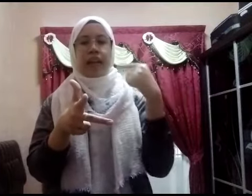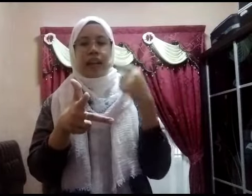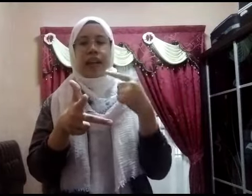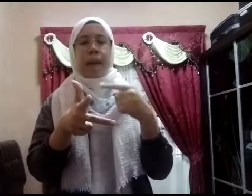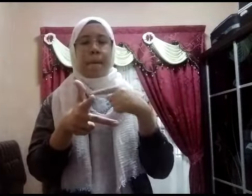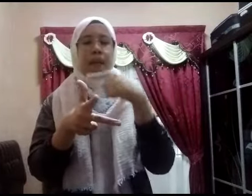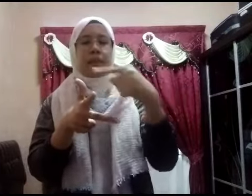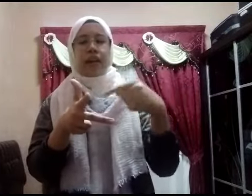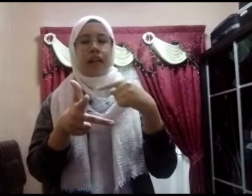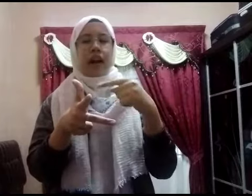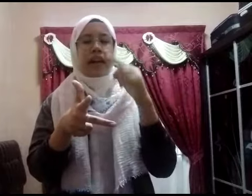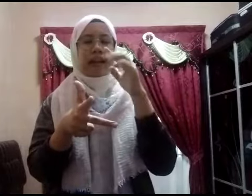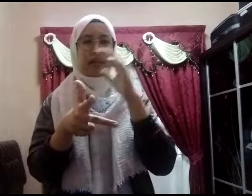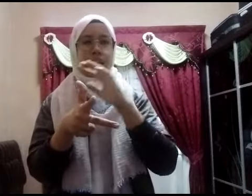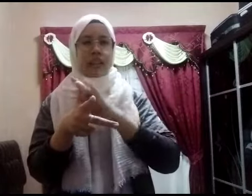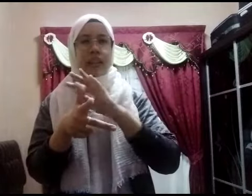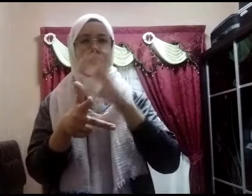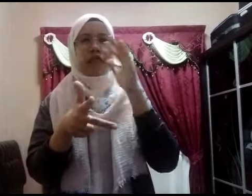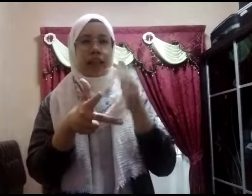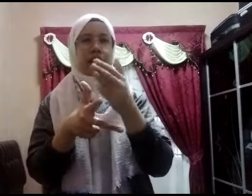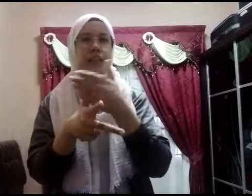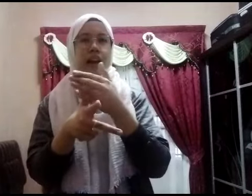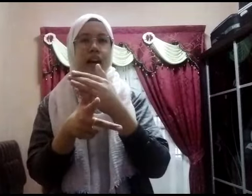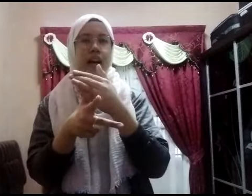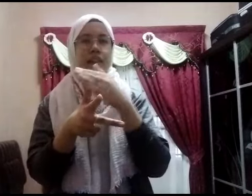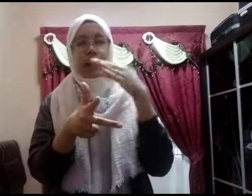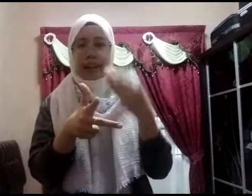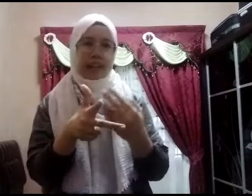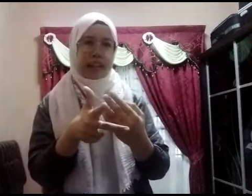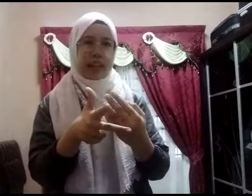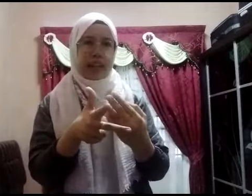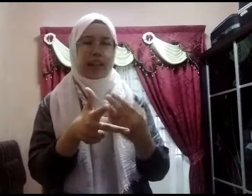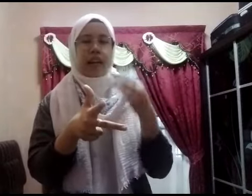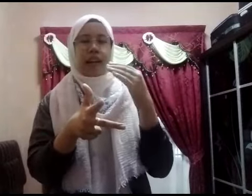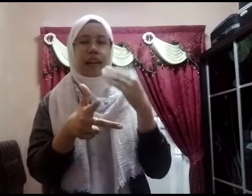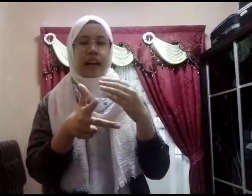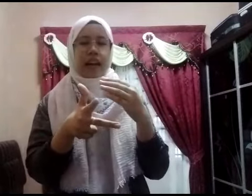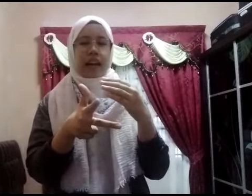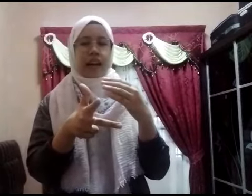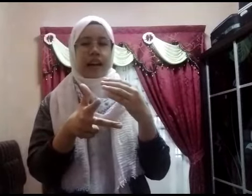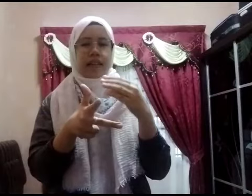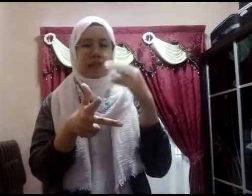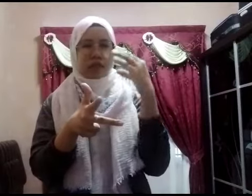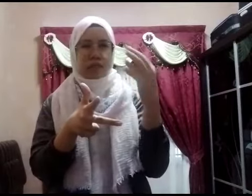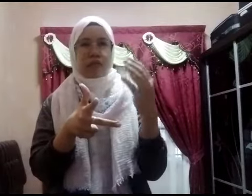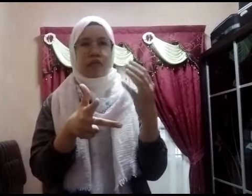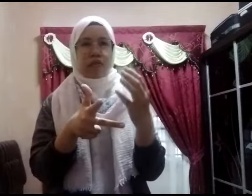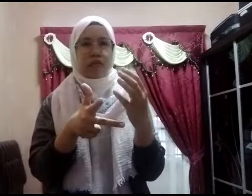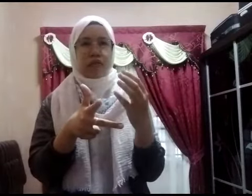jadi bila mana adanya benda ni, kita gunakan tangan kita ni dekat satu-satu motor tu.